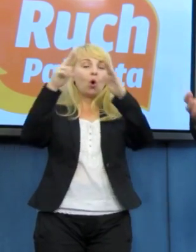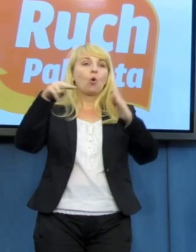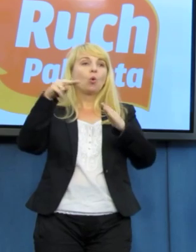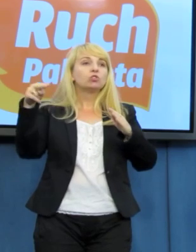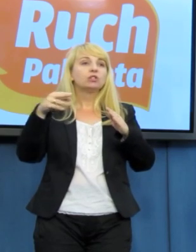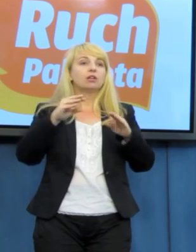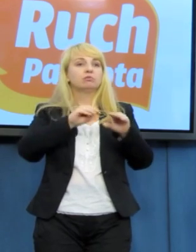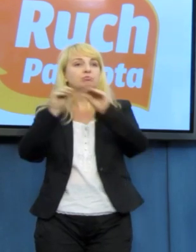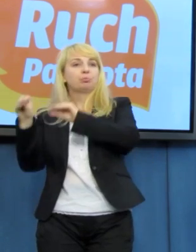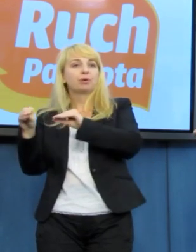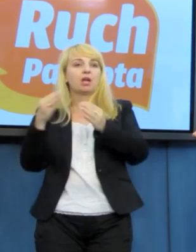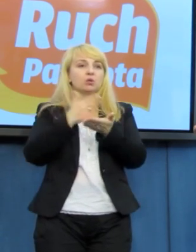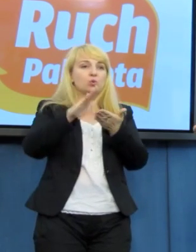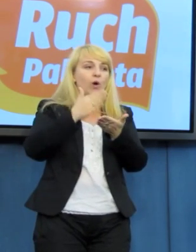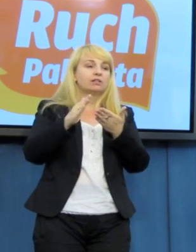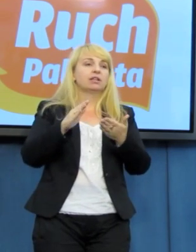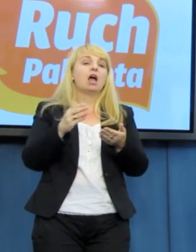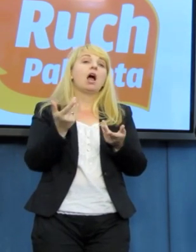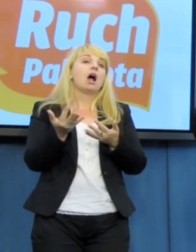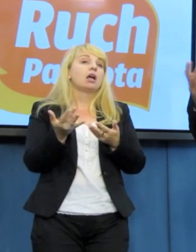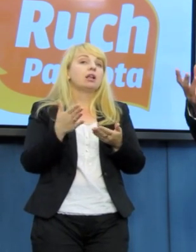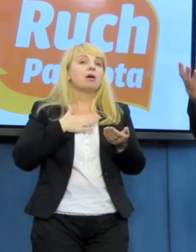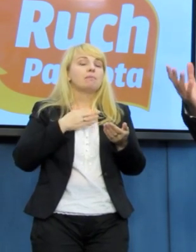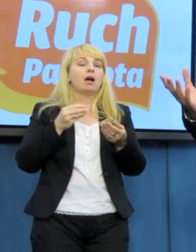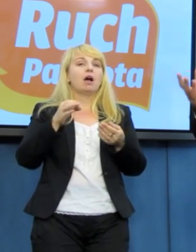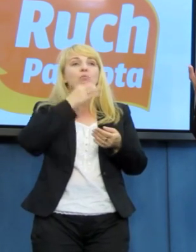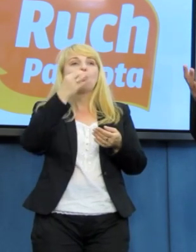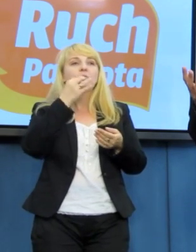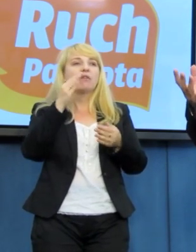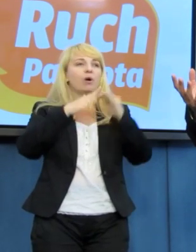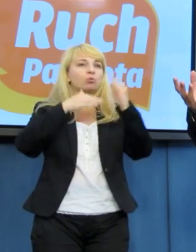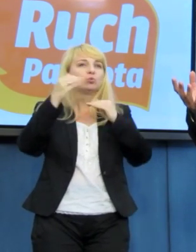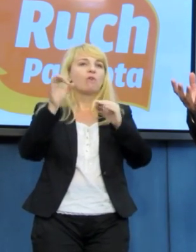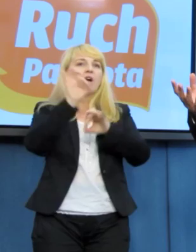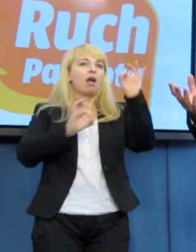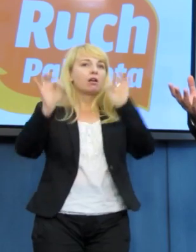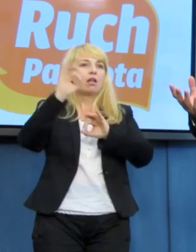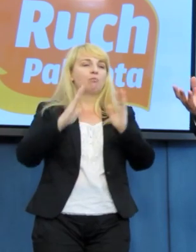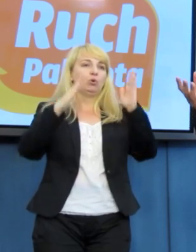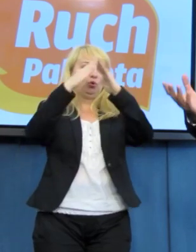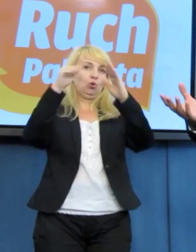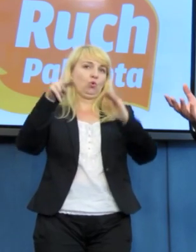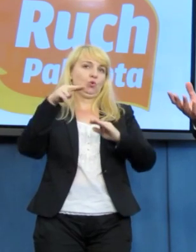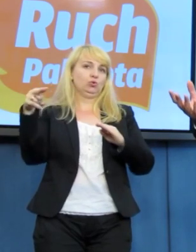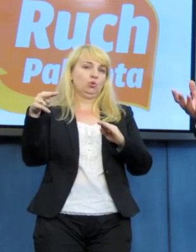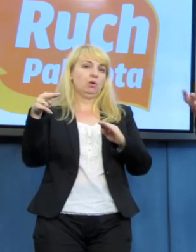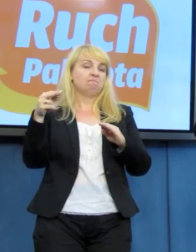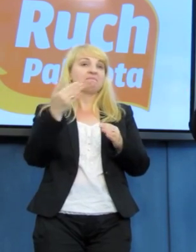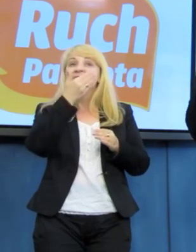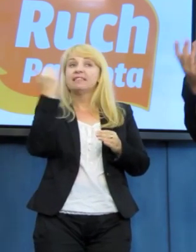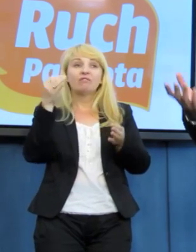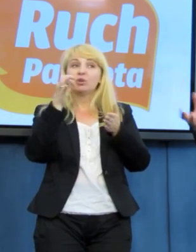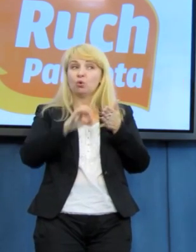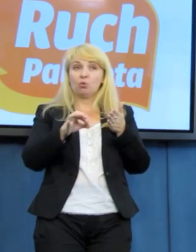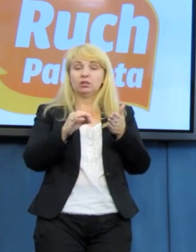ile na przykład renowację zabytków. Wiemy tylko tyle, co nam łaskawie powie konferencja episkopatu, że w tej